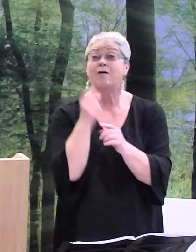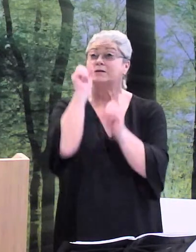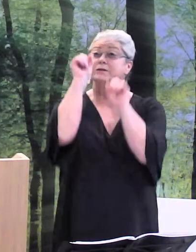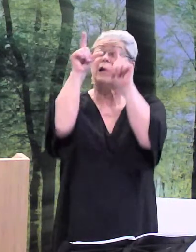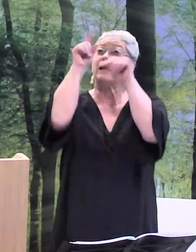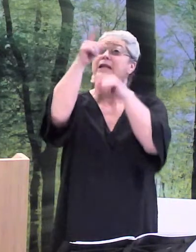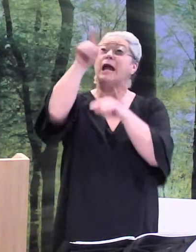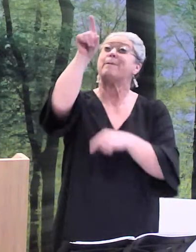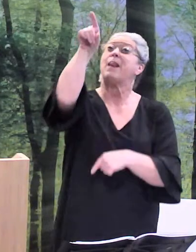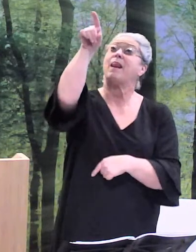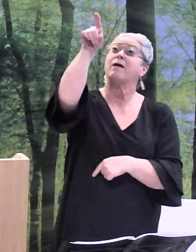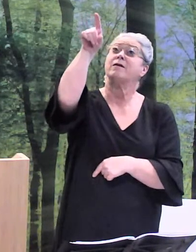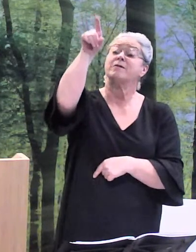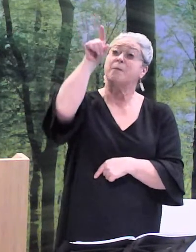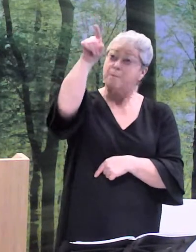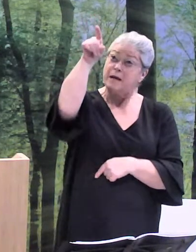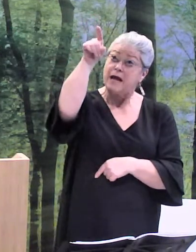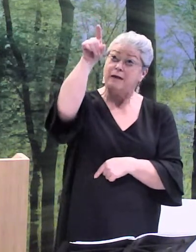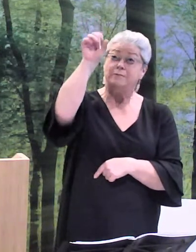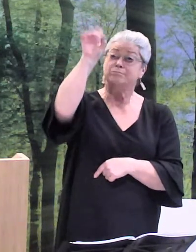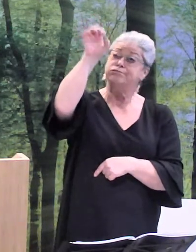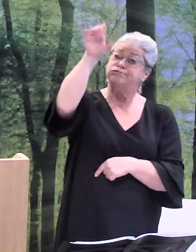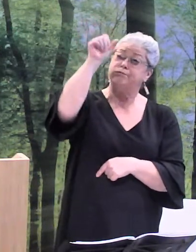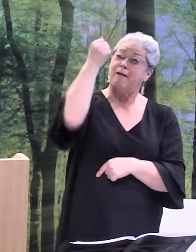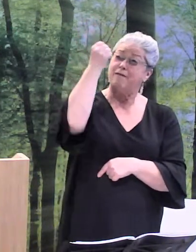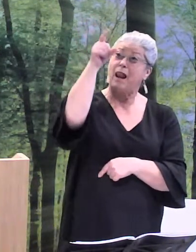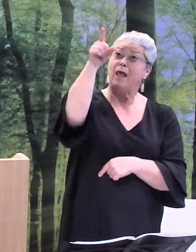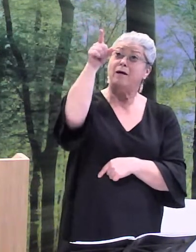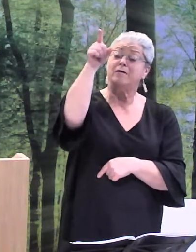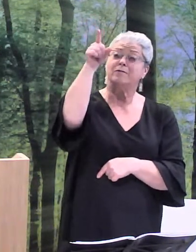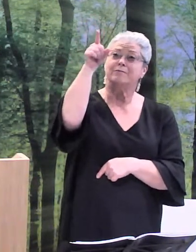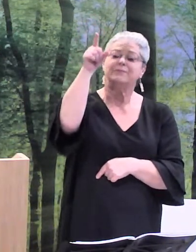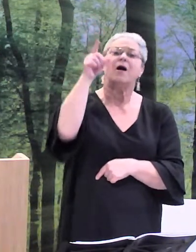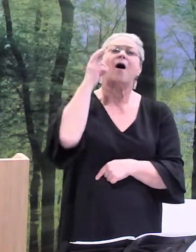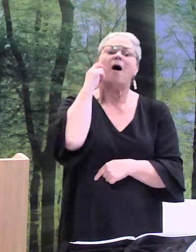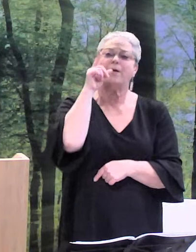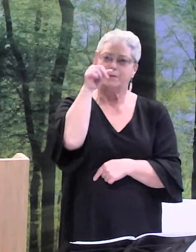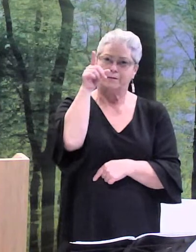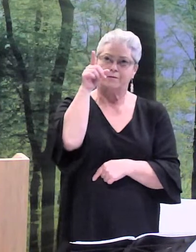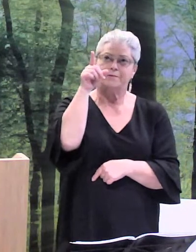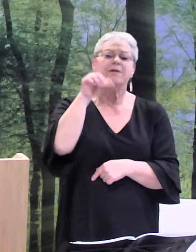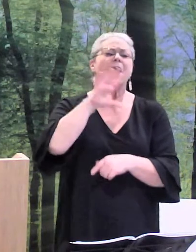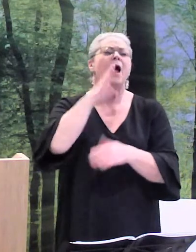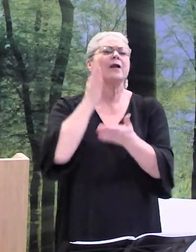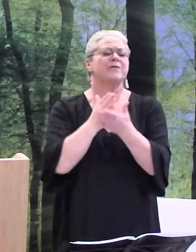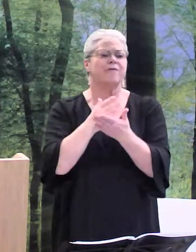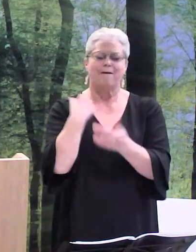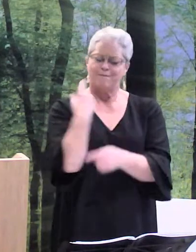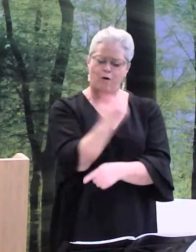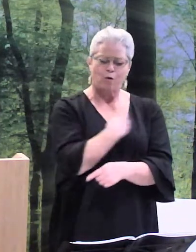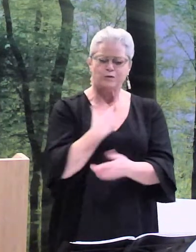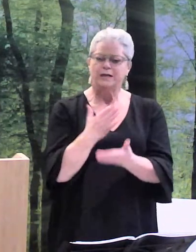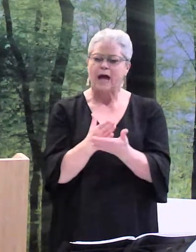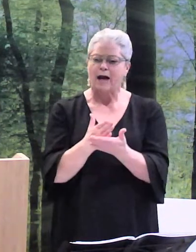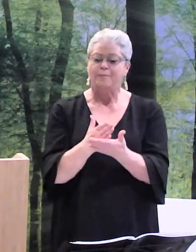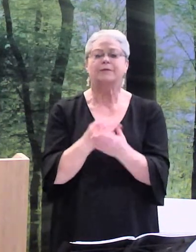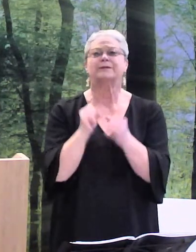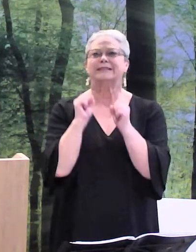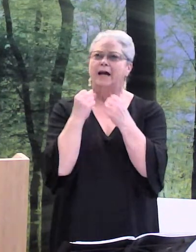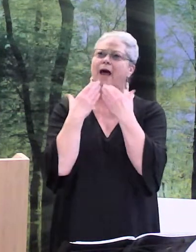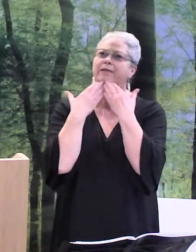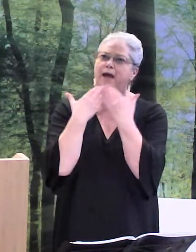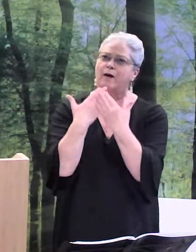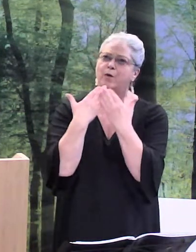aan de hemel? Ben jij dat die schittert zo fel? Henri, voor alles wat je voor ons deed, een dikke